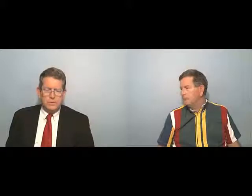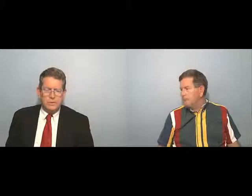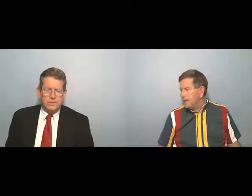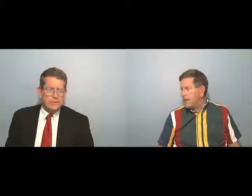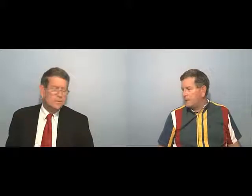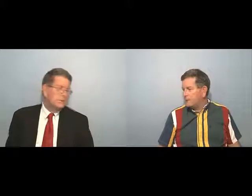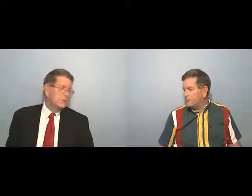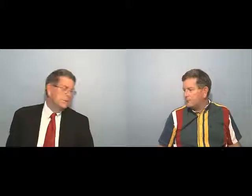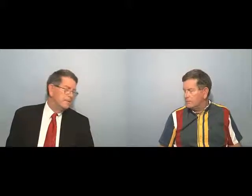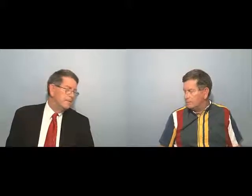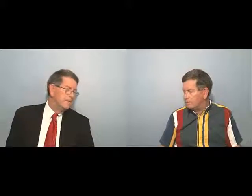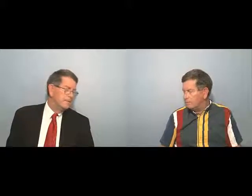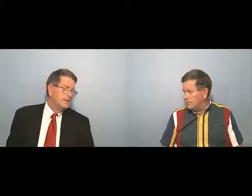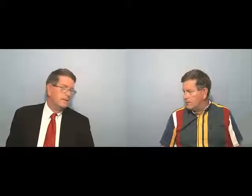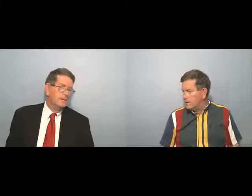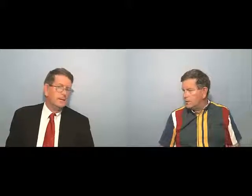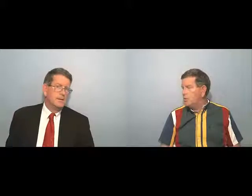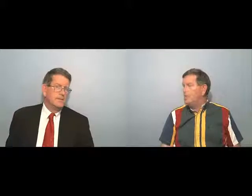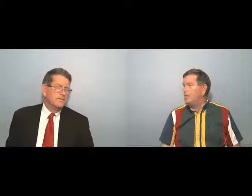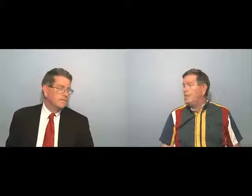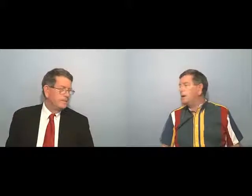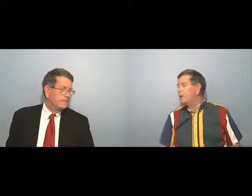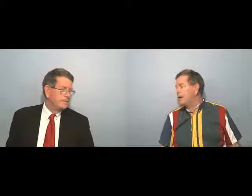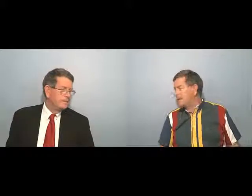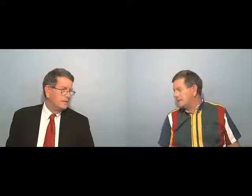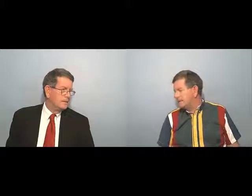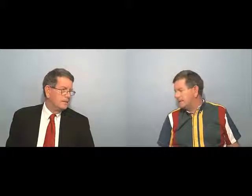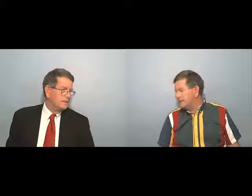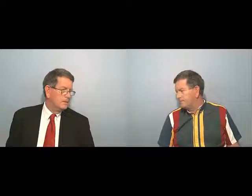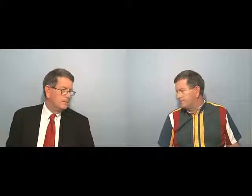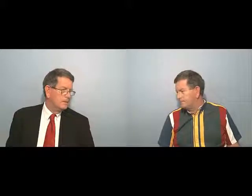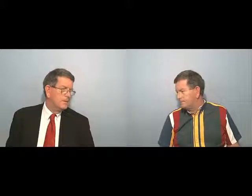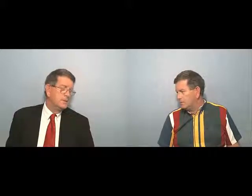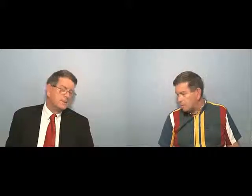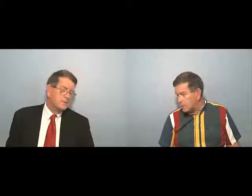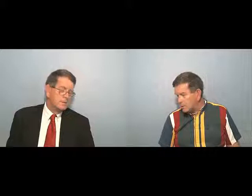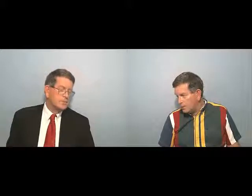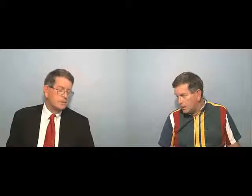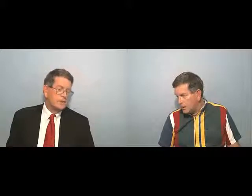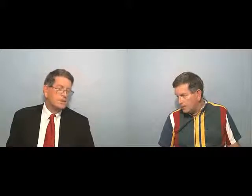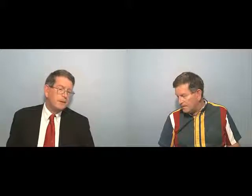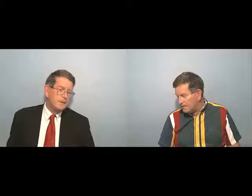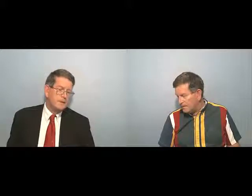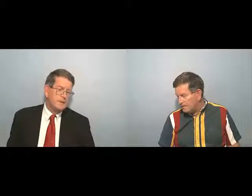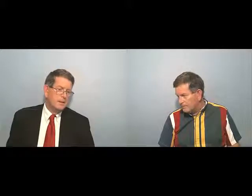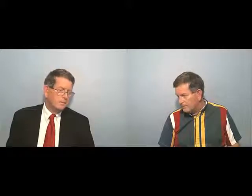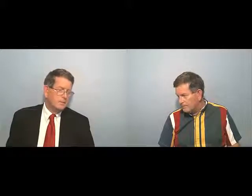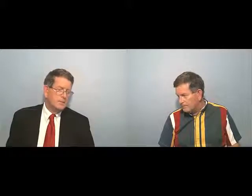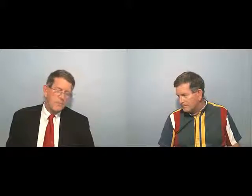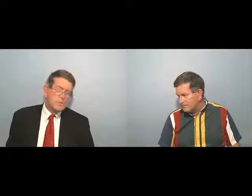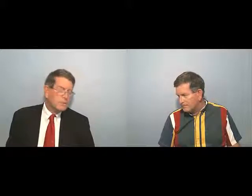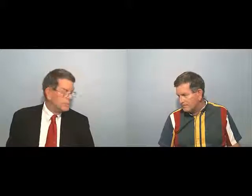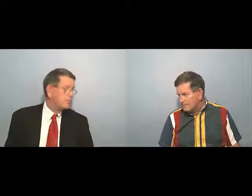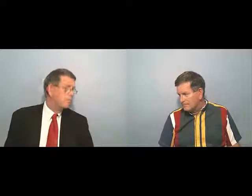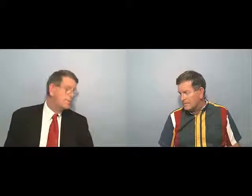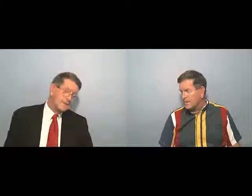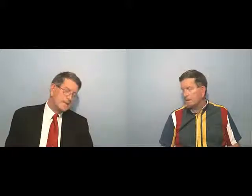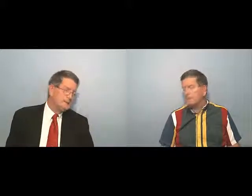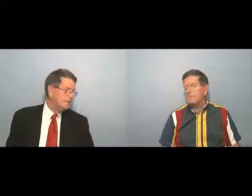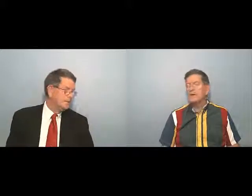bien. C'est dur. Tu ne vas pas le regretter. Tu te sens mieux déjà? Oui, je me sens mieux, merci. Oui, c'est